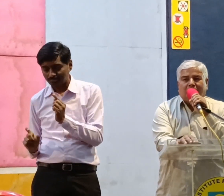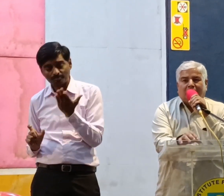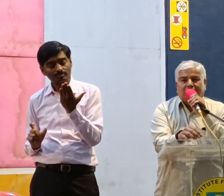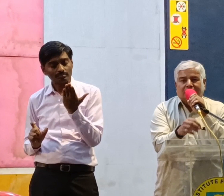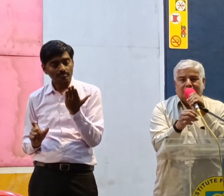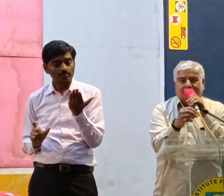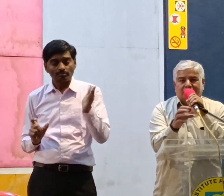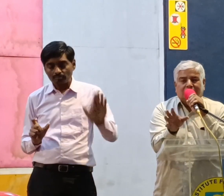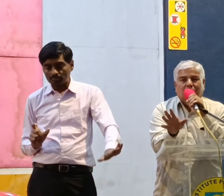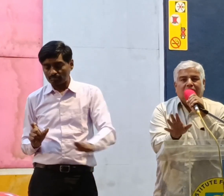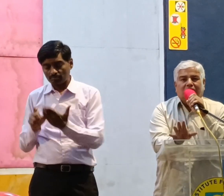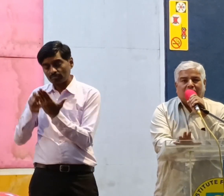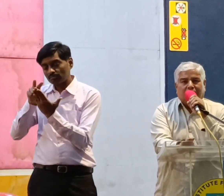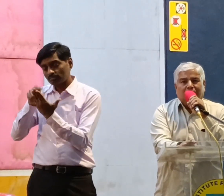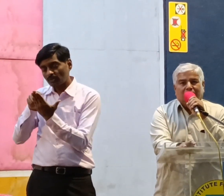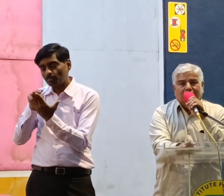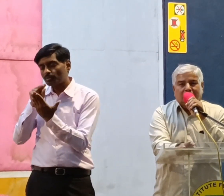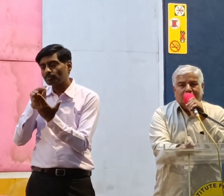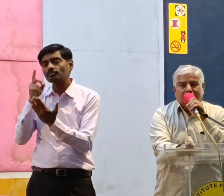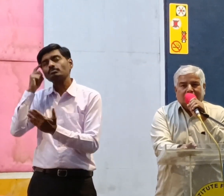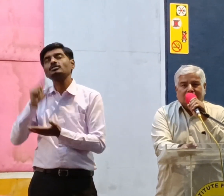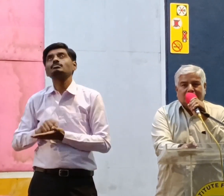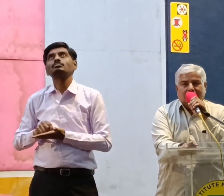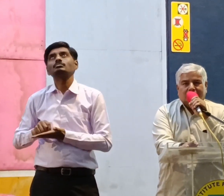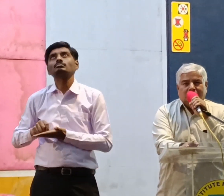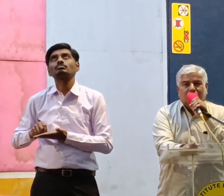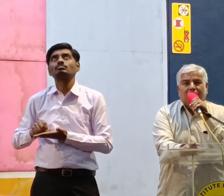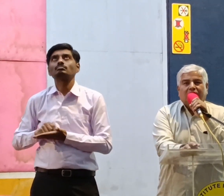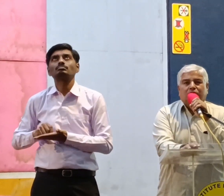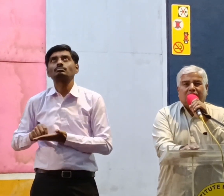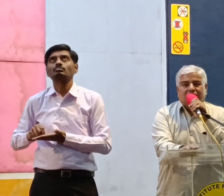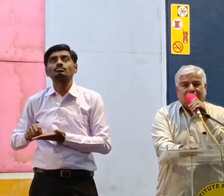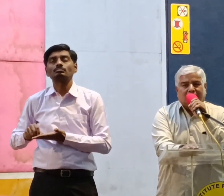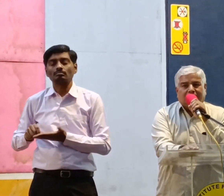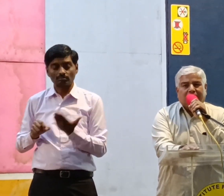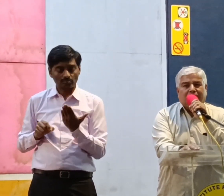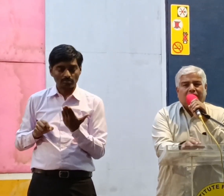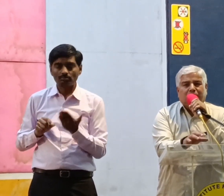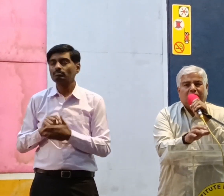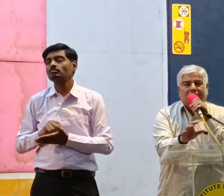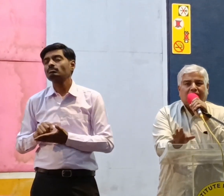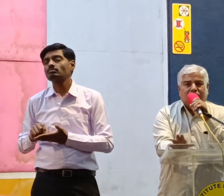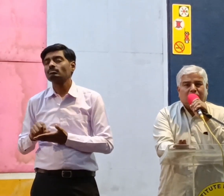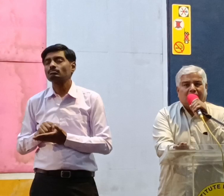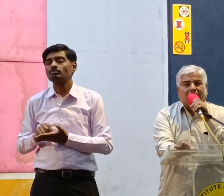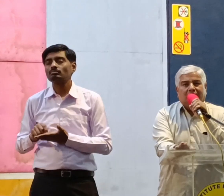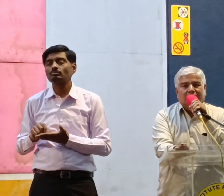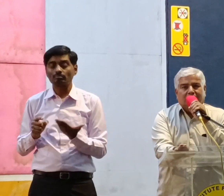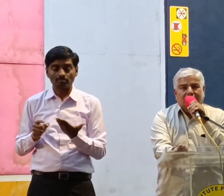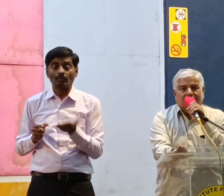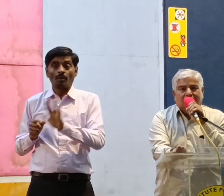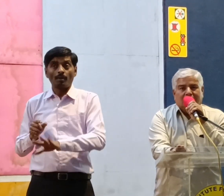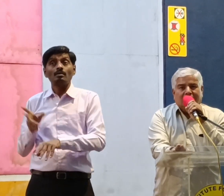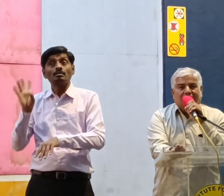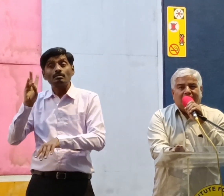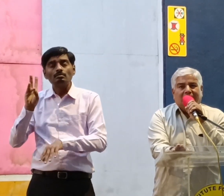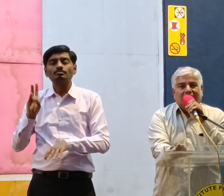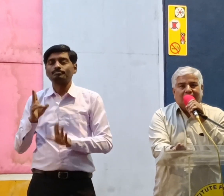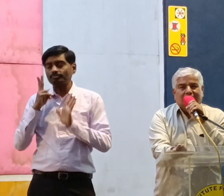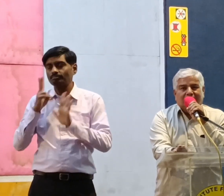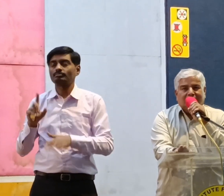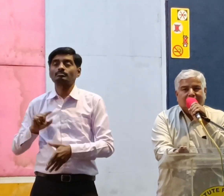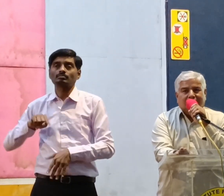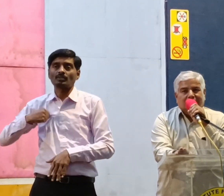એકવાર મનમાં બોલી જવાનું, મુદ્દા જોતા જવાના, ફરી વખત મુદ્દા એ નહીં જોવાના અને